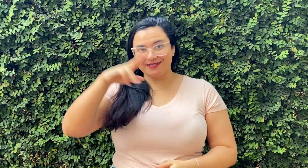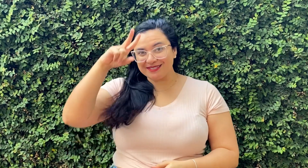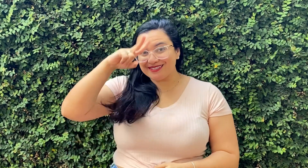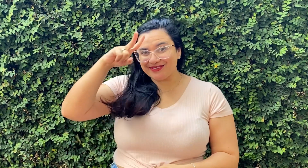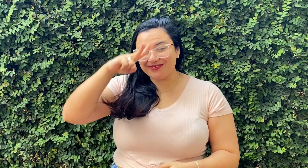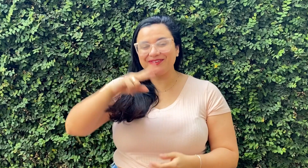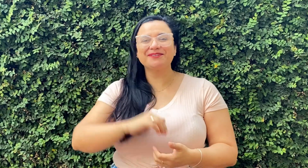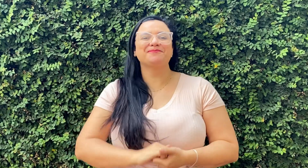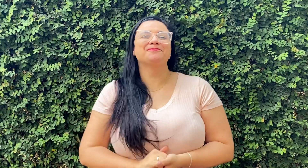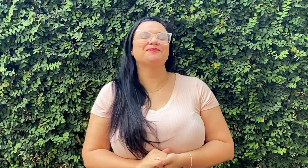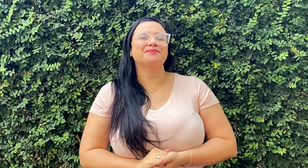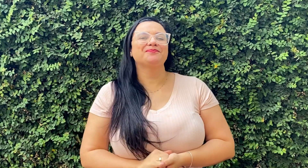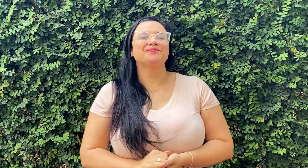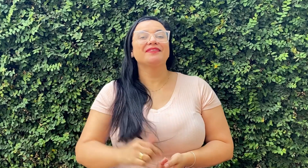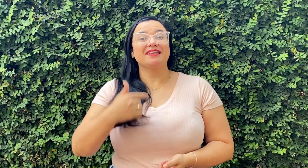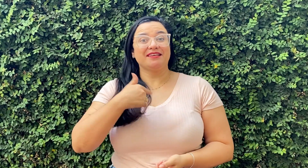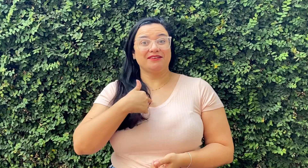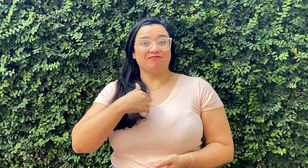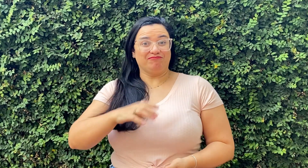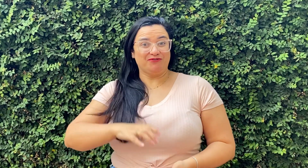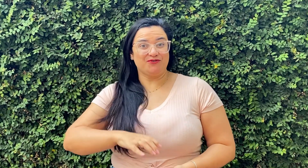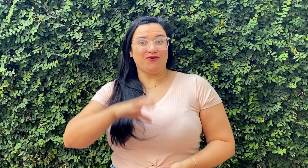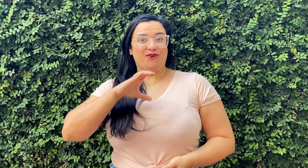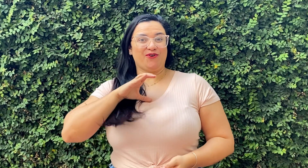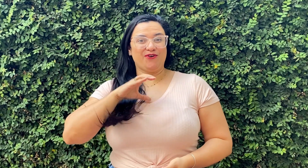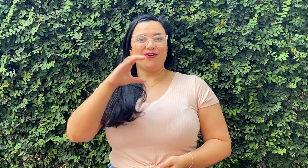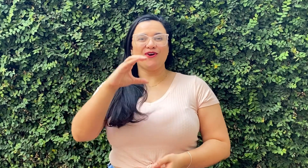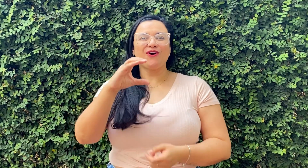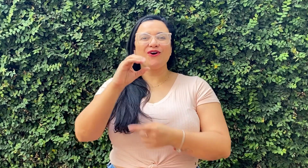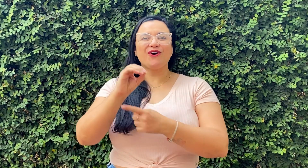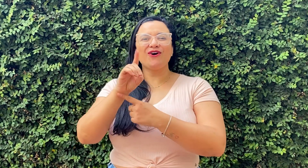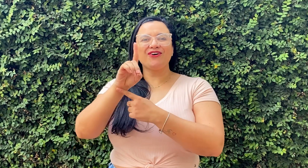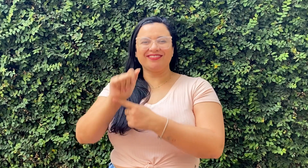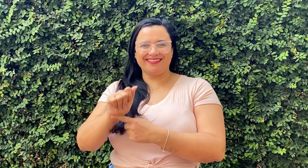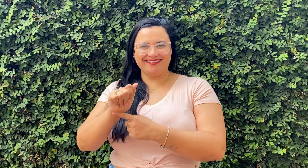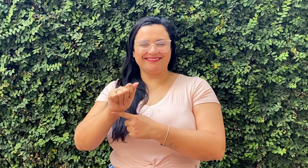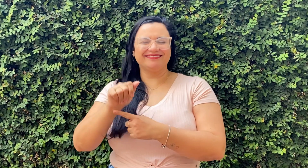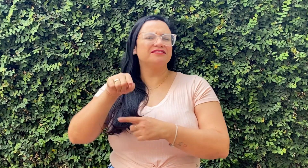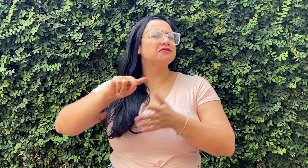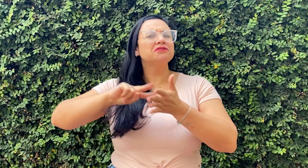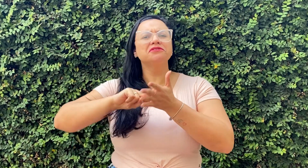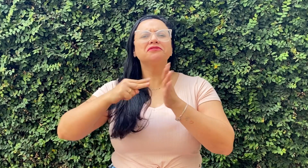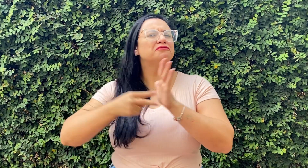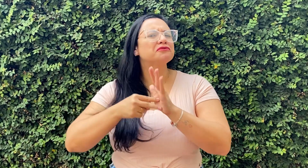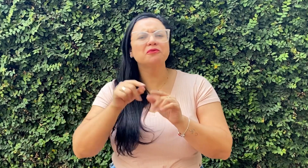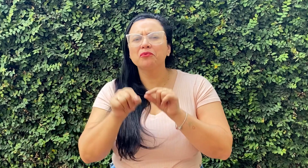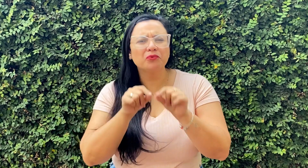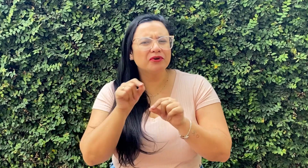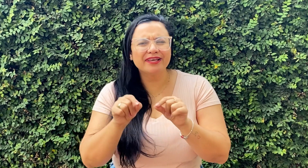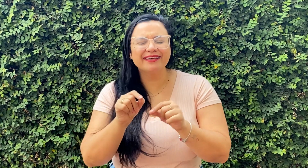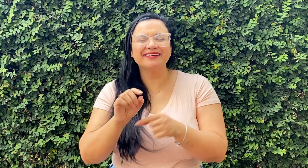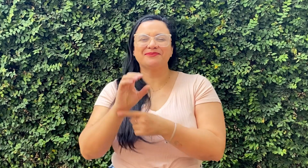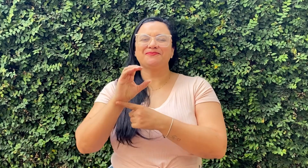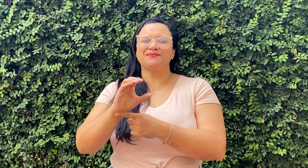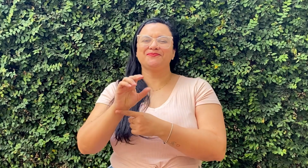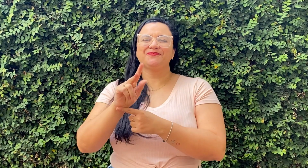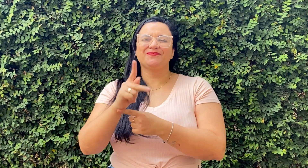minha história. Eu sou CODA, que é uma sigla americana que